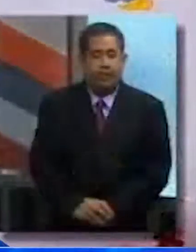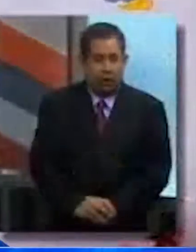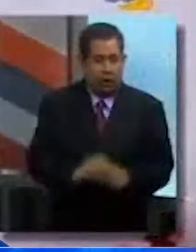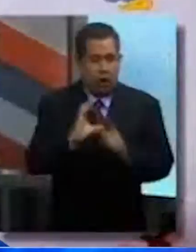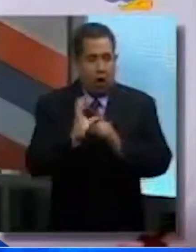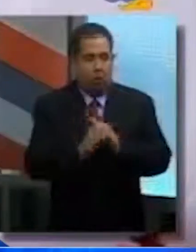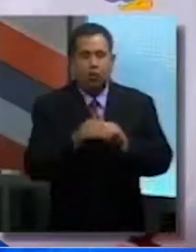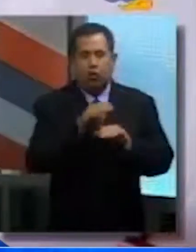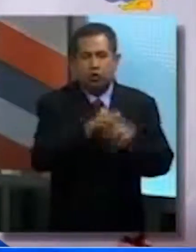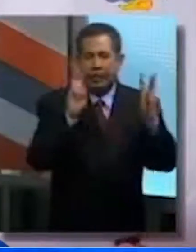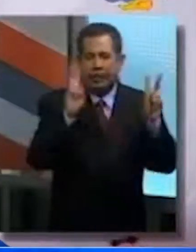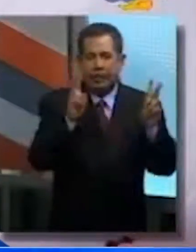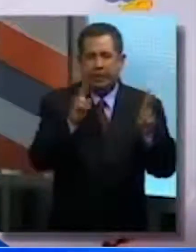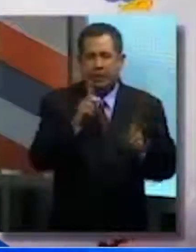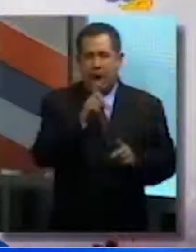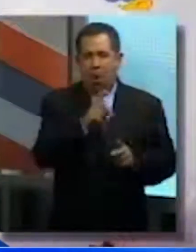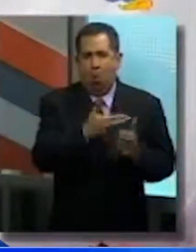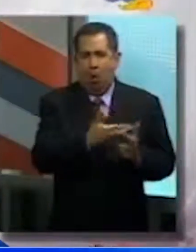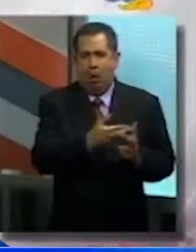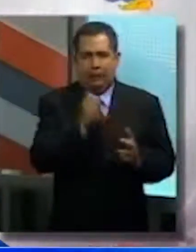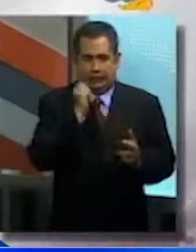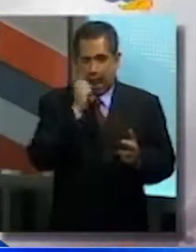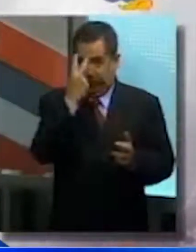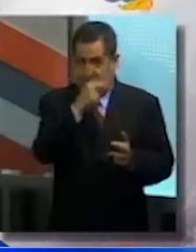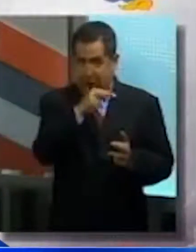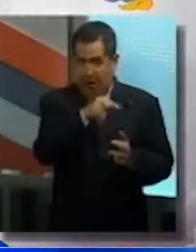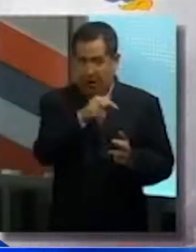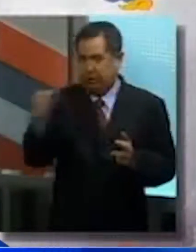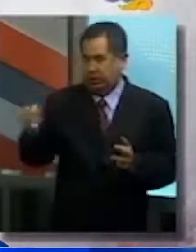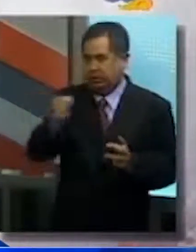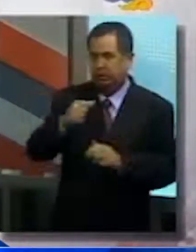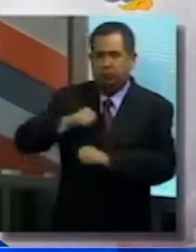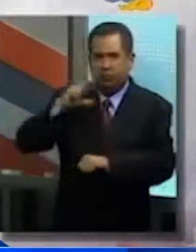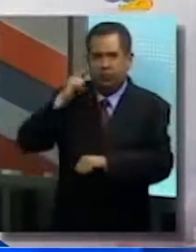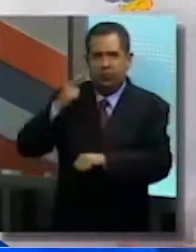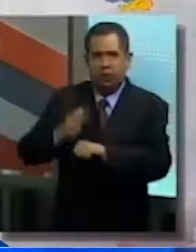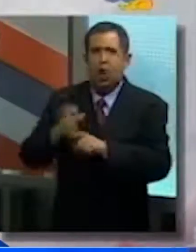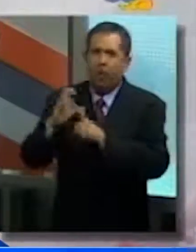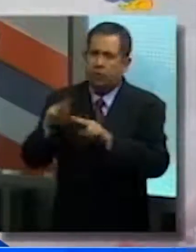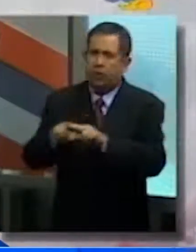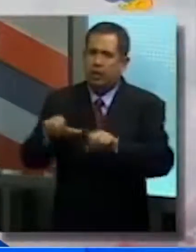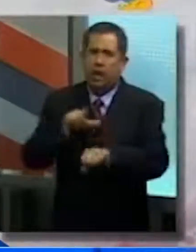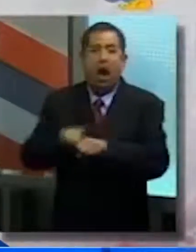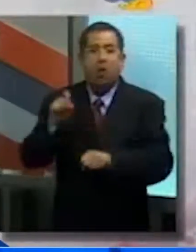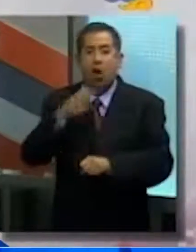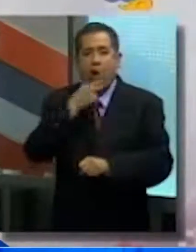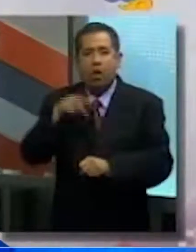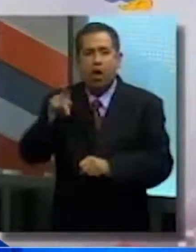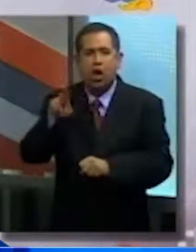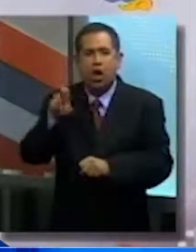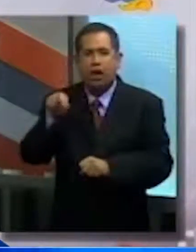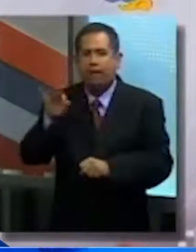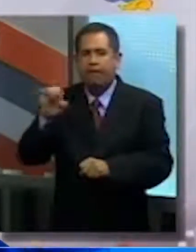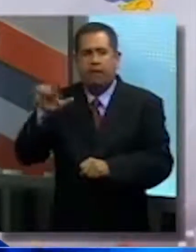Compareció ante la Comisión de Recursos Hidráulicos del Senado de la República el titular de la Comisión Nacional del Agua, David Korenfeld